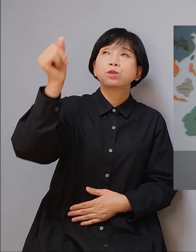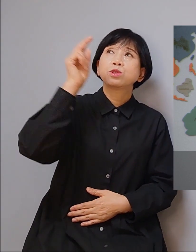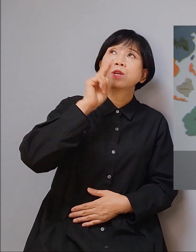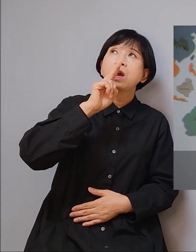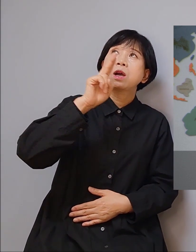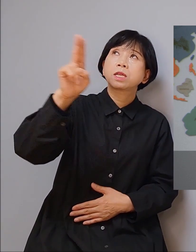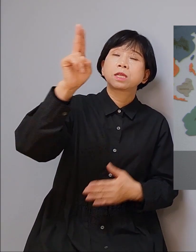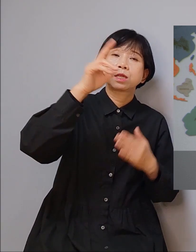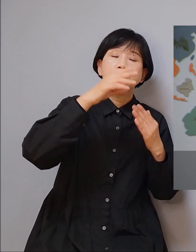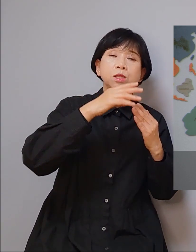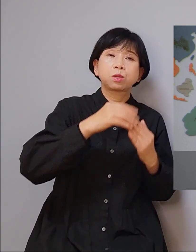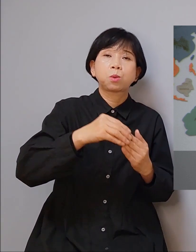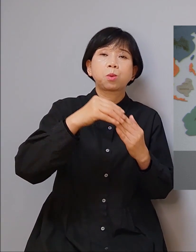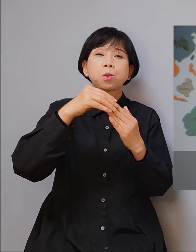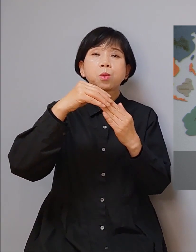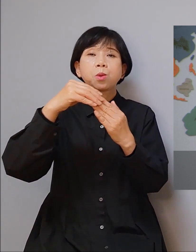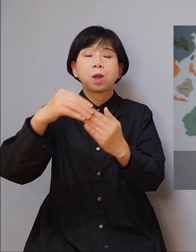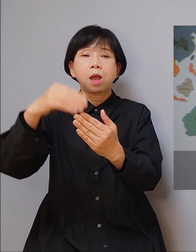동안 주여